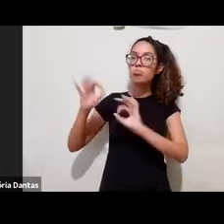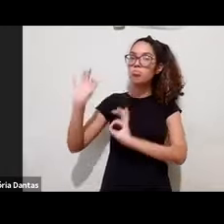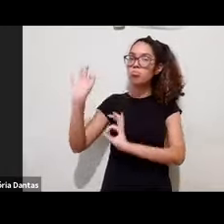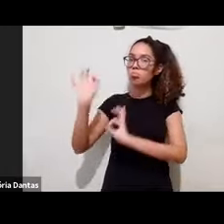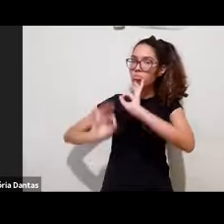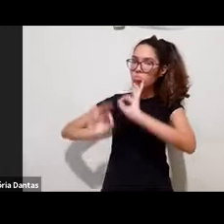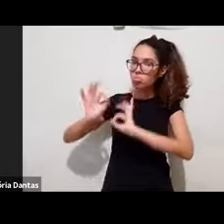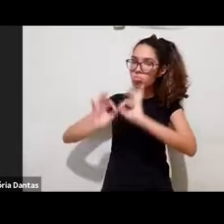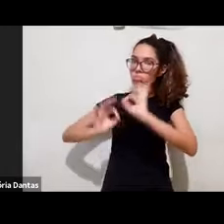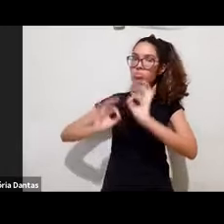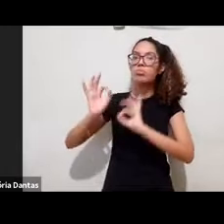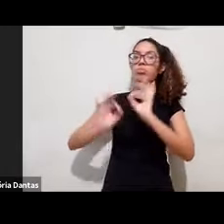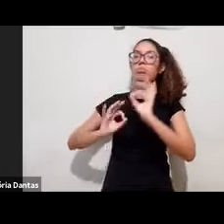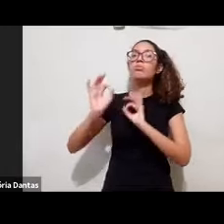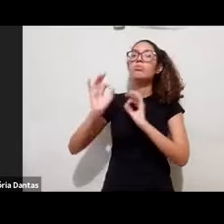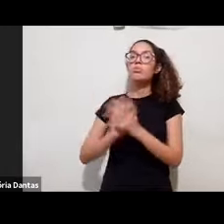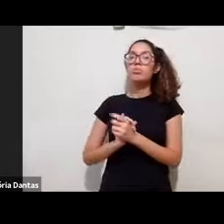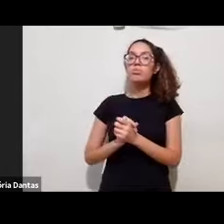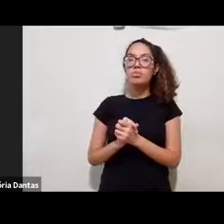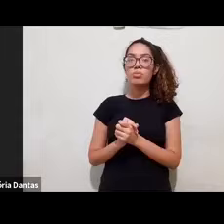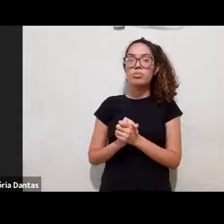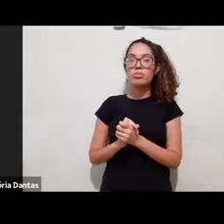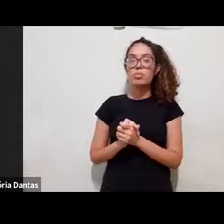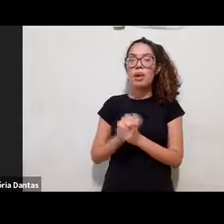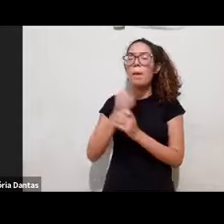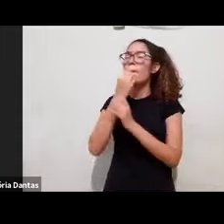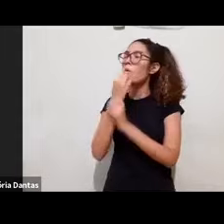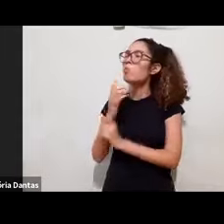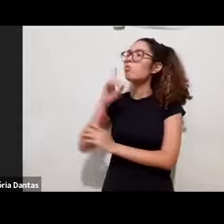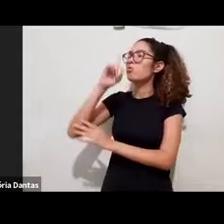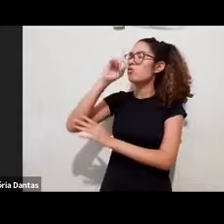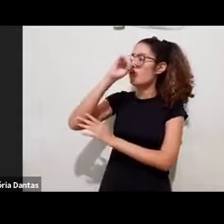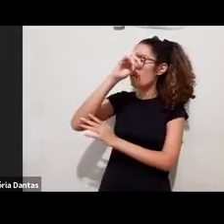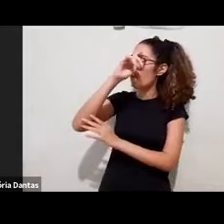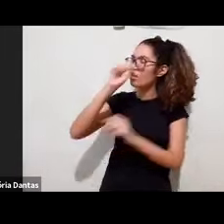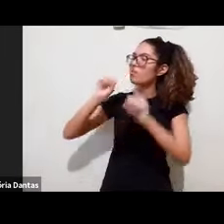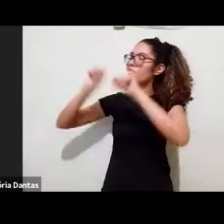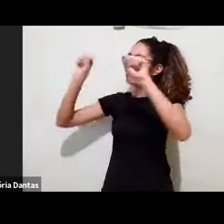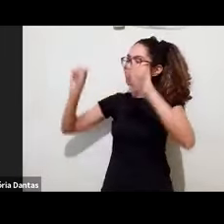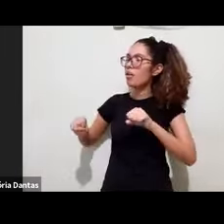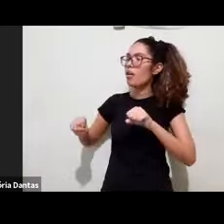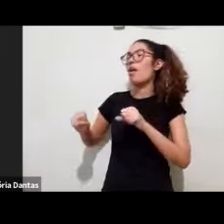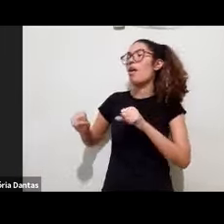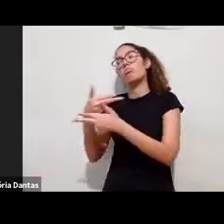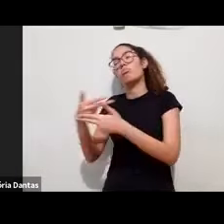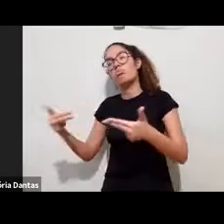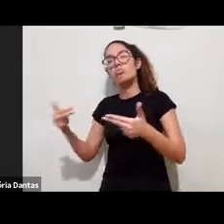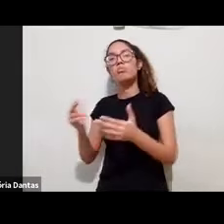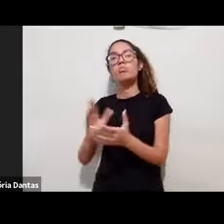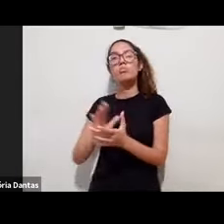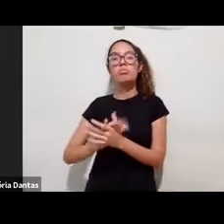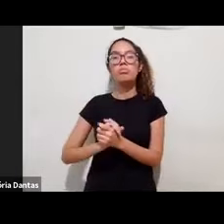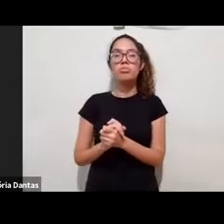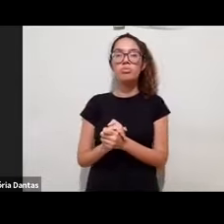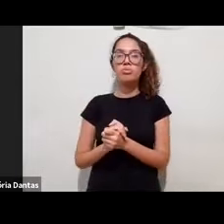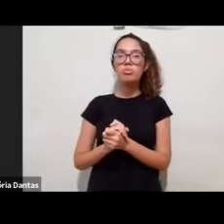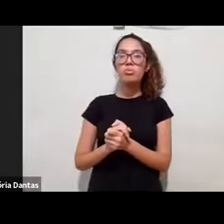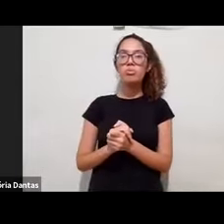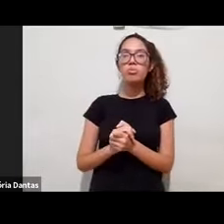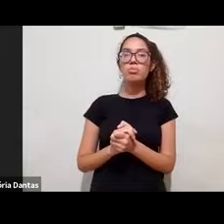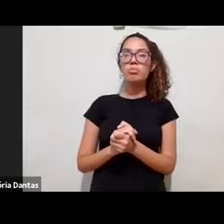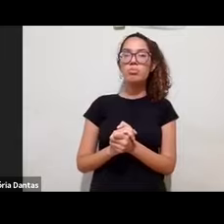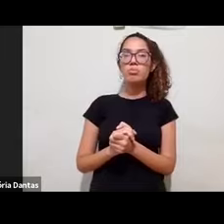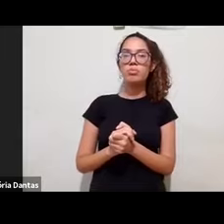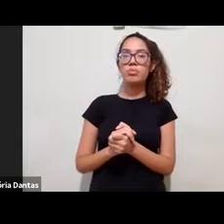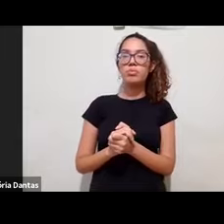modelo, inclusive, extremamente complexo. Eu acho que a Esté fez um relato extremamente importante.